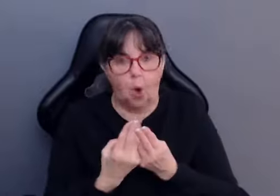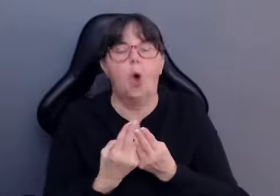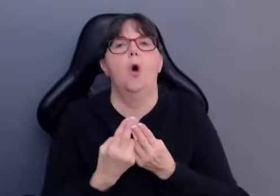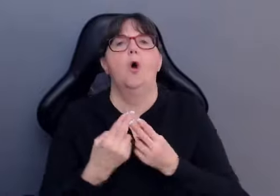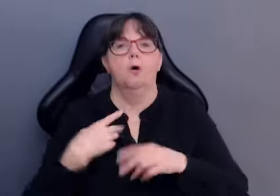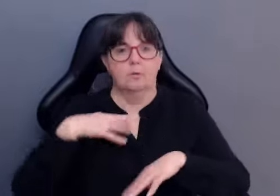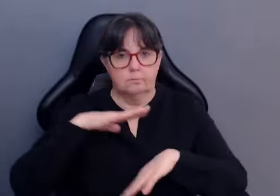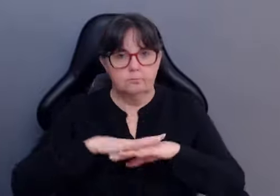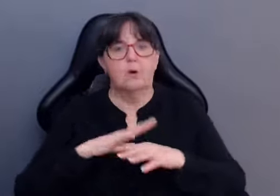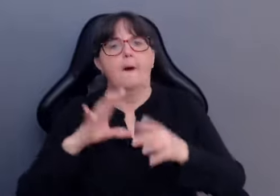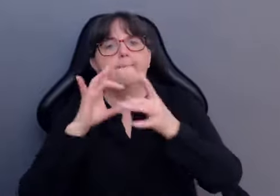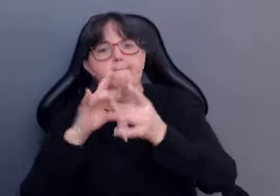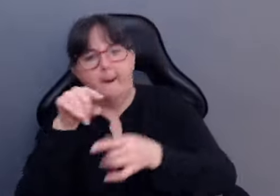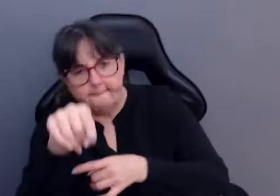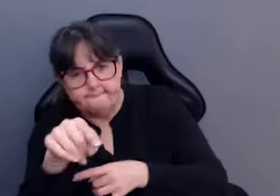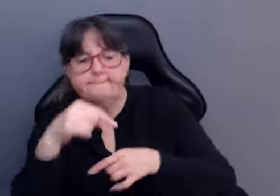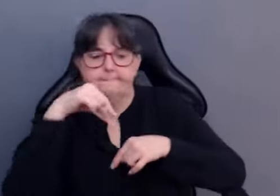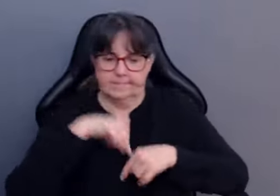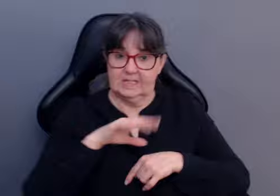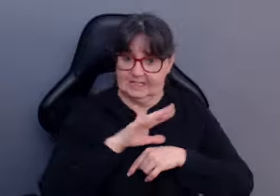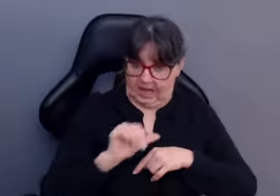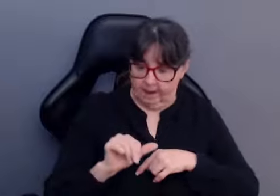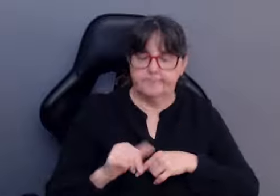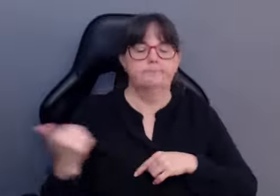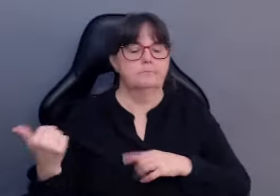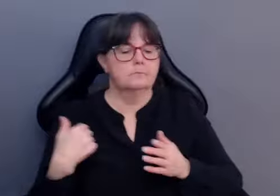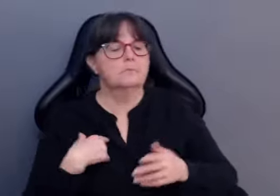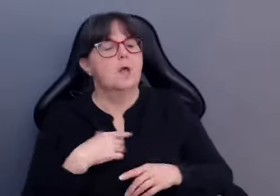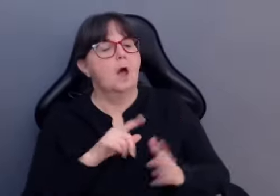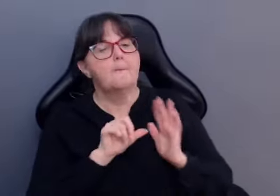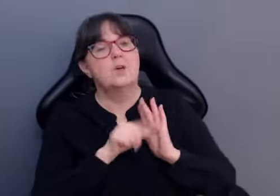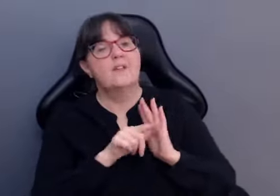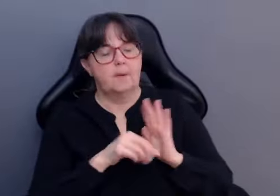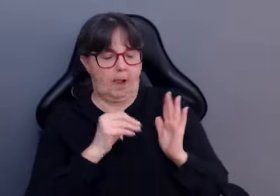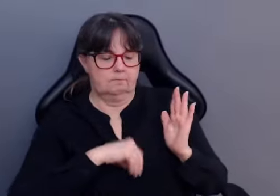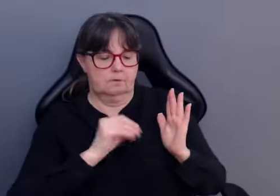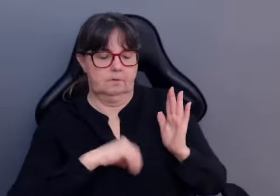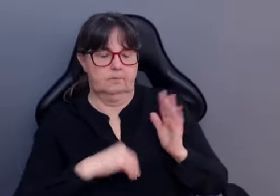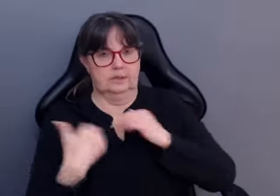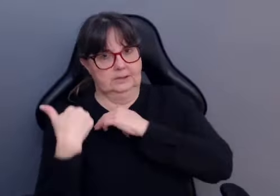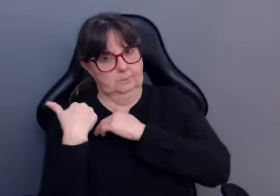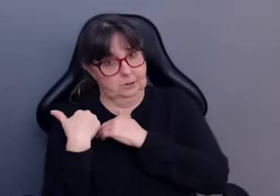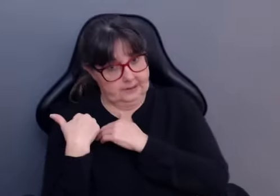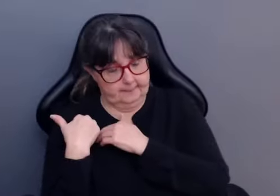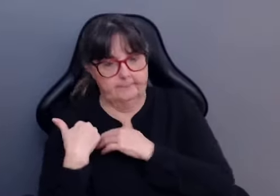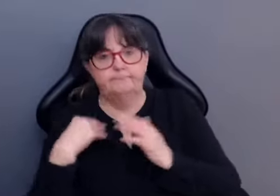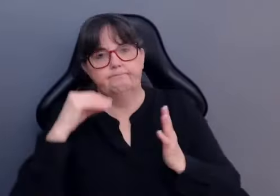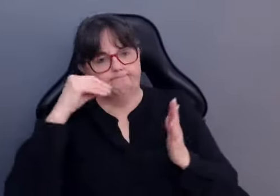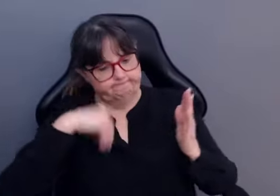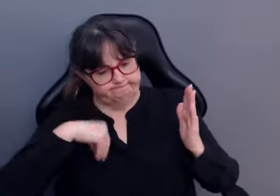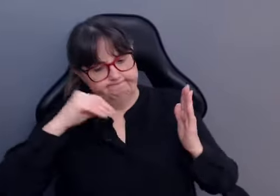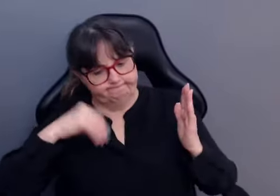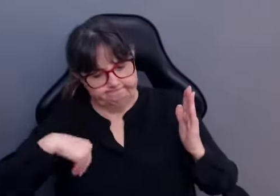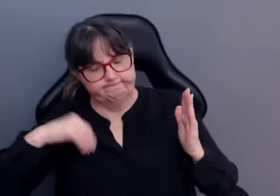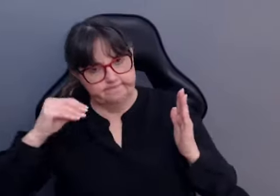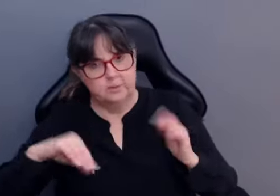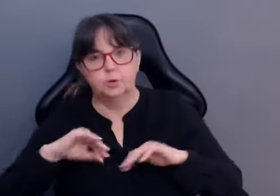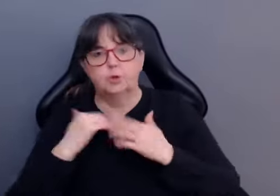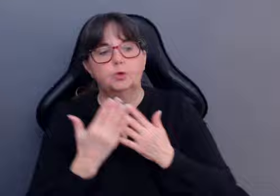conseil d'administration et rédige tous les procès-verbaux. Il remplit toutes les fonctions qui lui sont